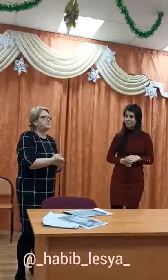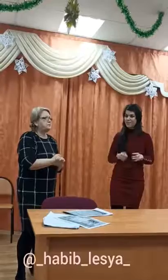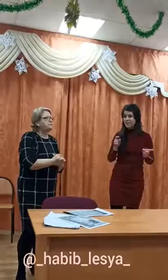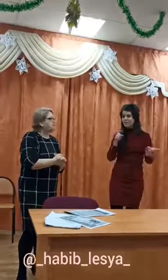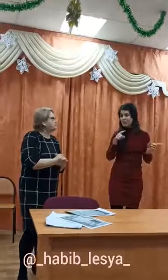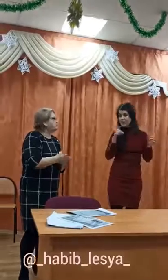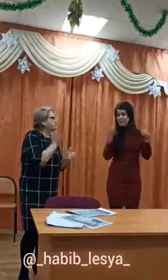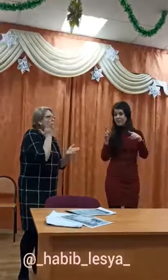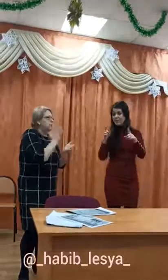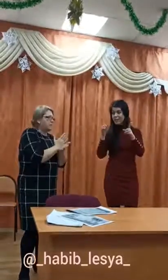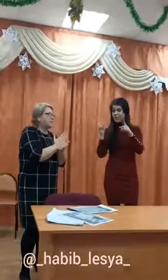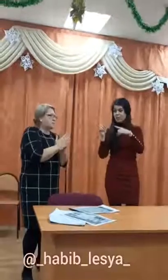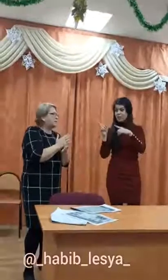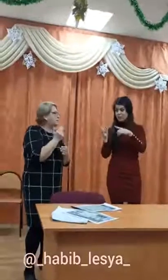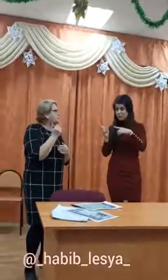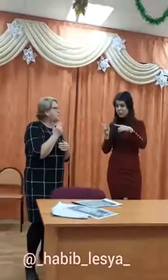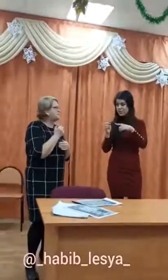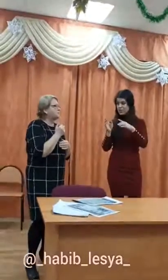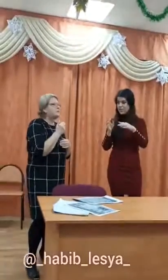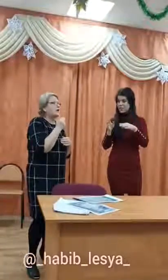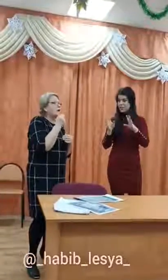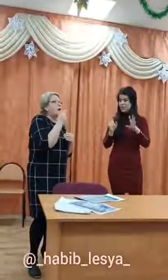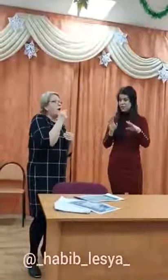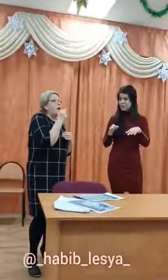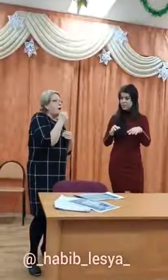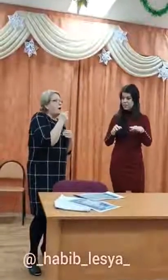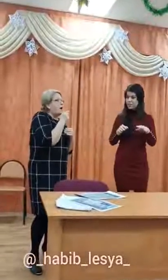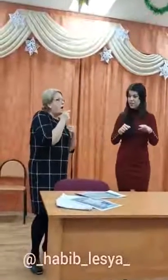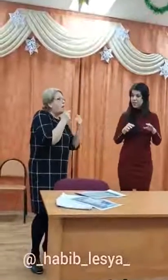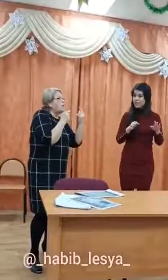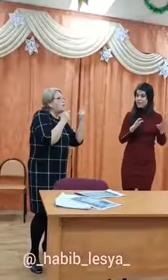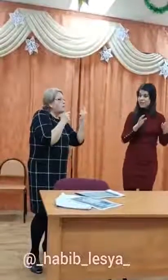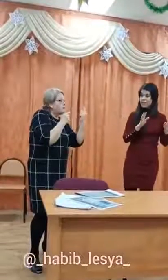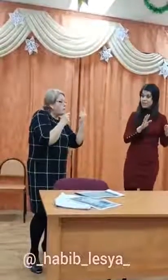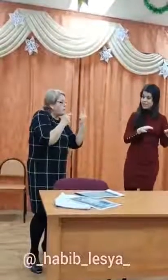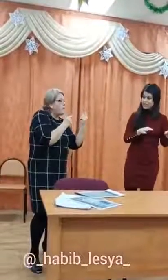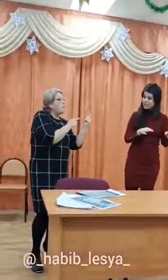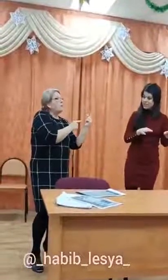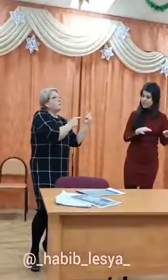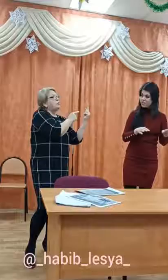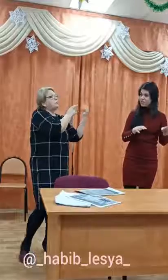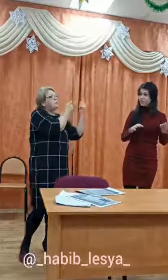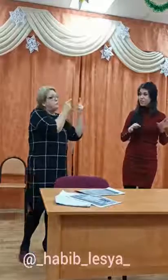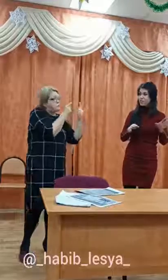Пока ты с программы в программу переходишь, ты также зарабатываешь. 5, 10 тысяч,